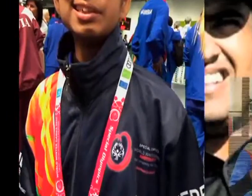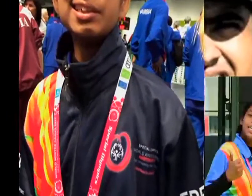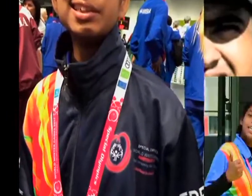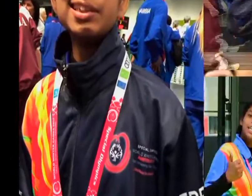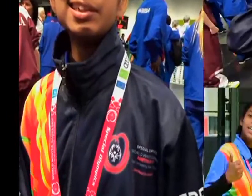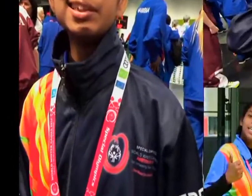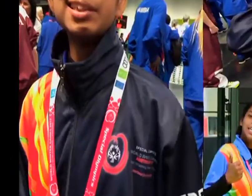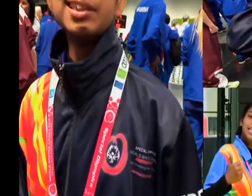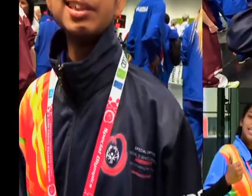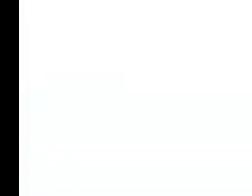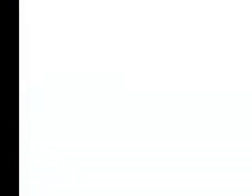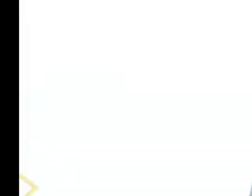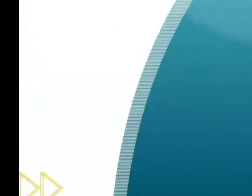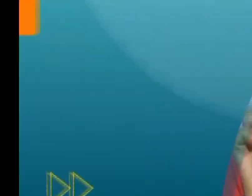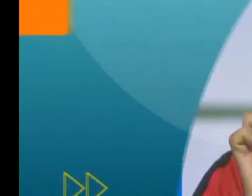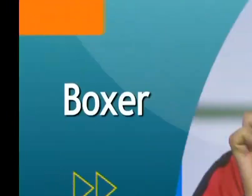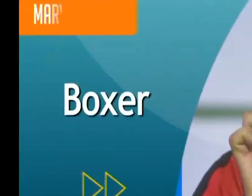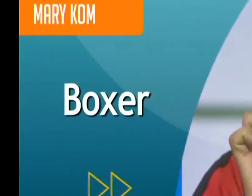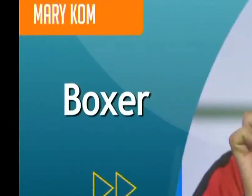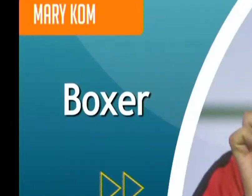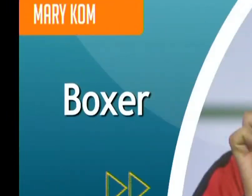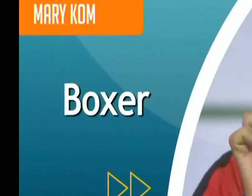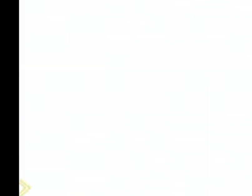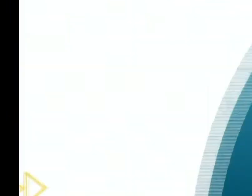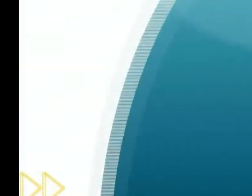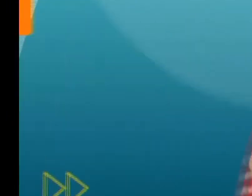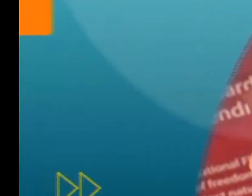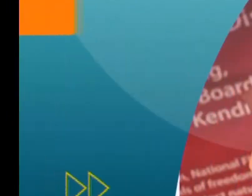कोई मन चाहा केंद्र चुने,